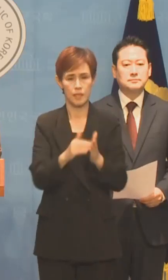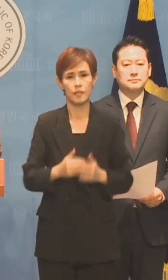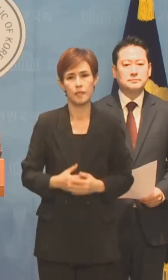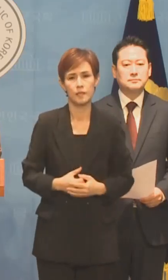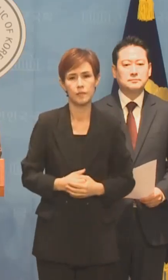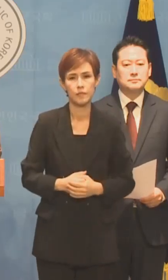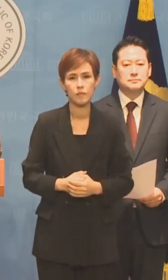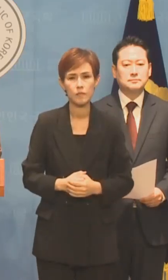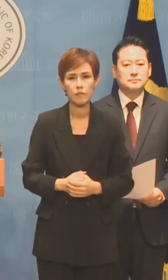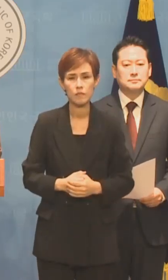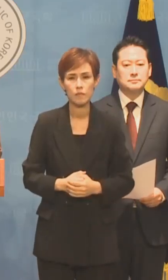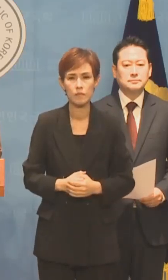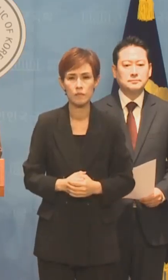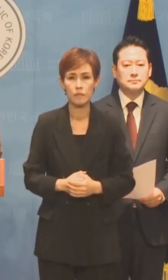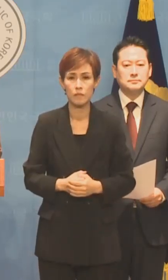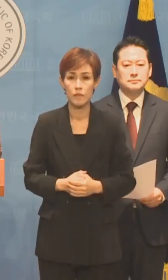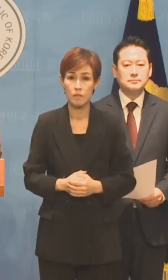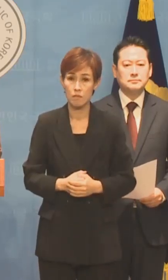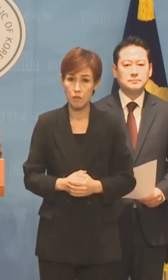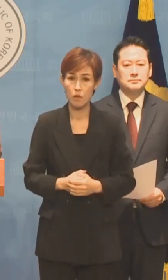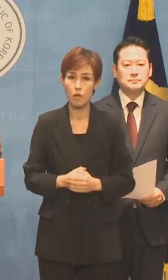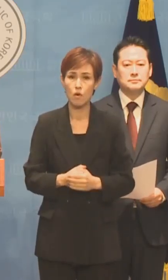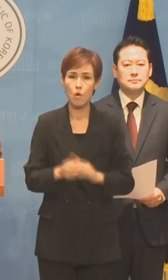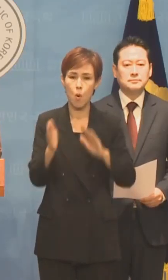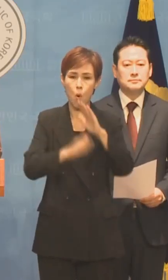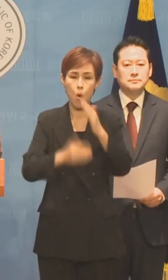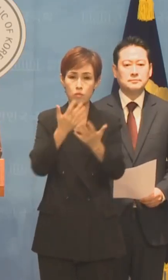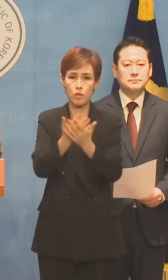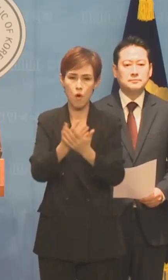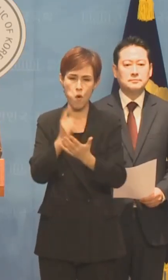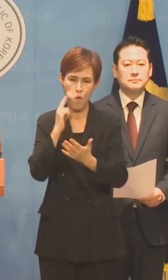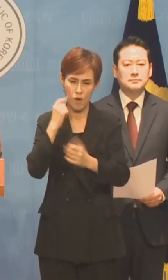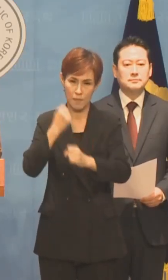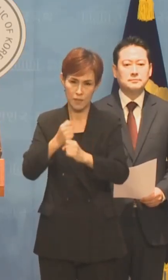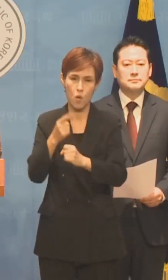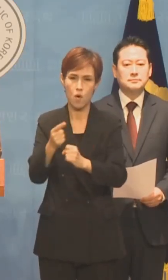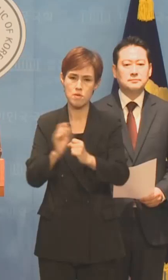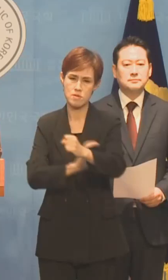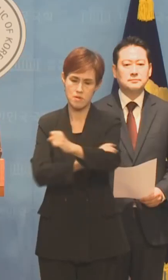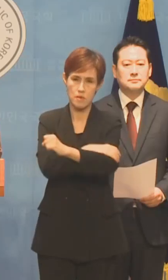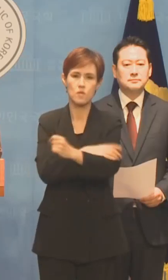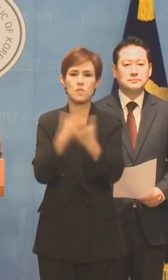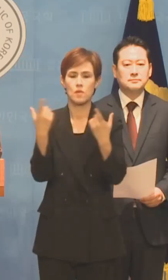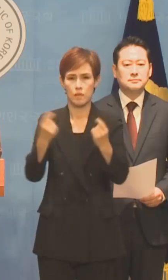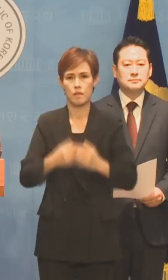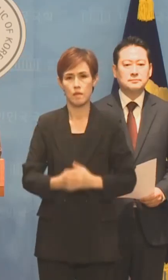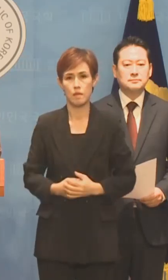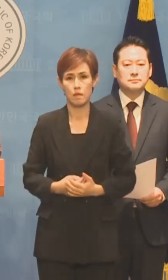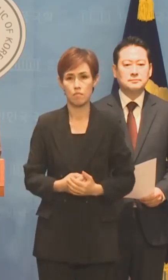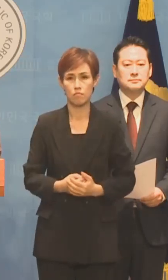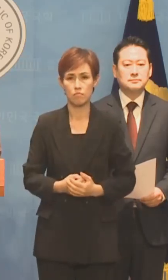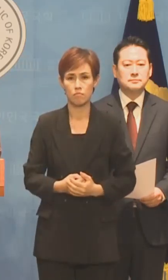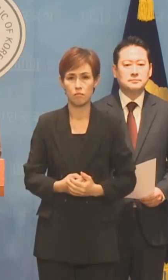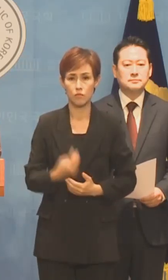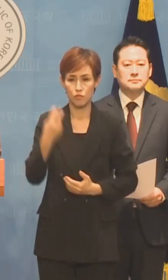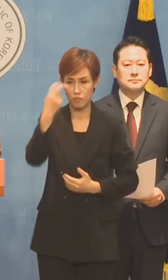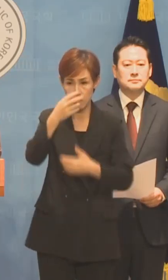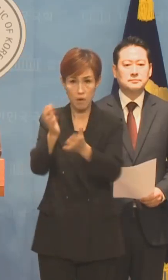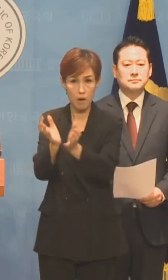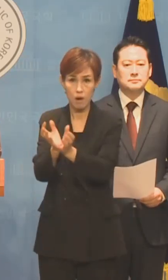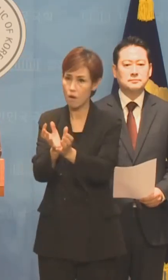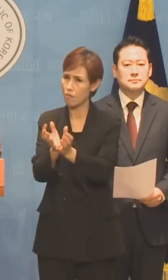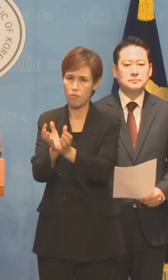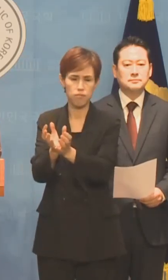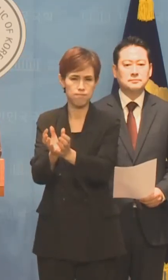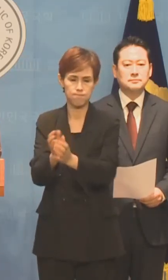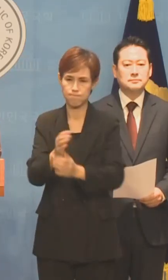알려졌습니다. 명백한 공문서 위조이자 직권남용으로 법치국가의 수사기관으로서는 도저히 있을 수